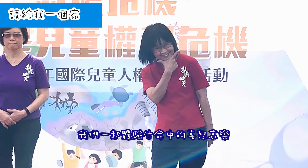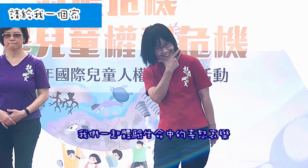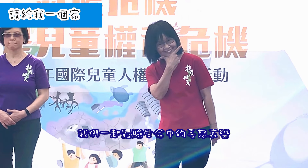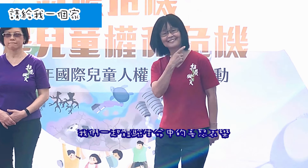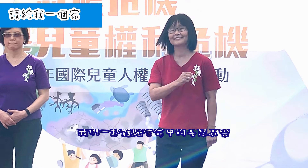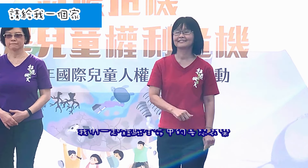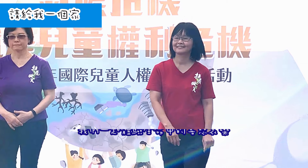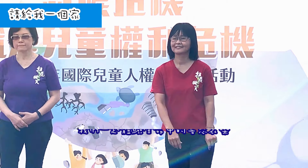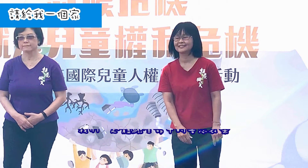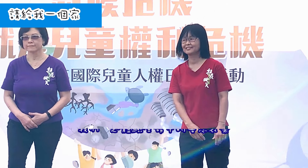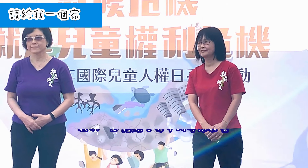乐。